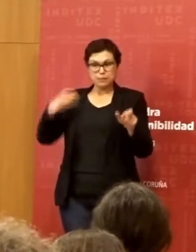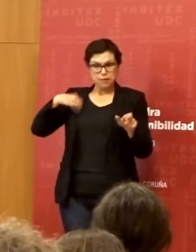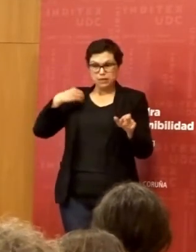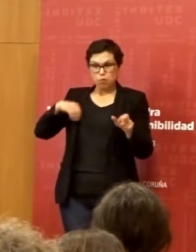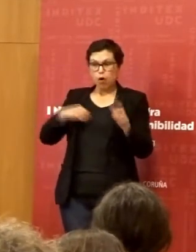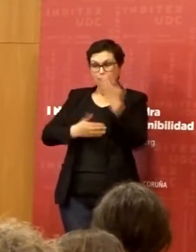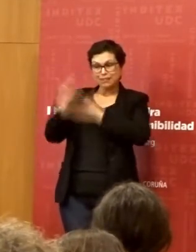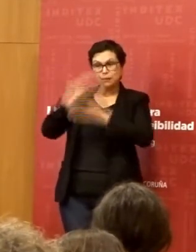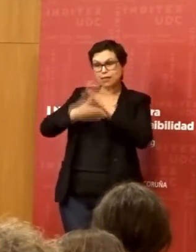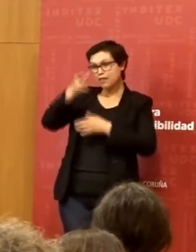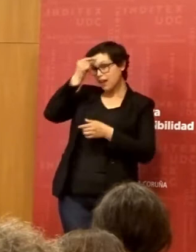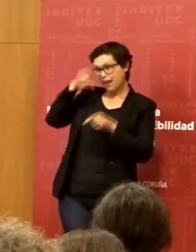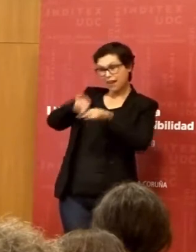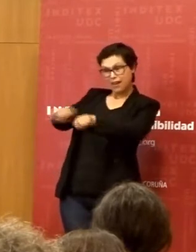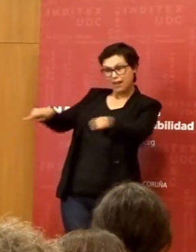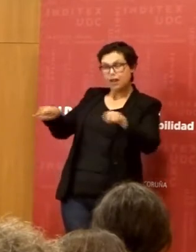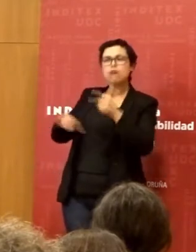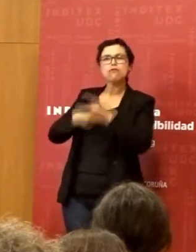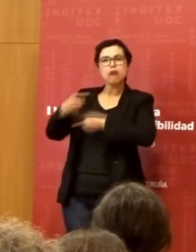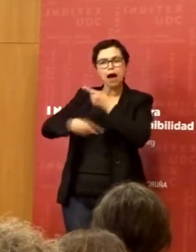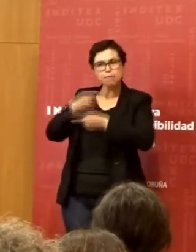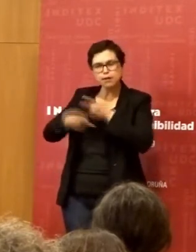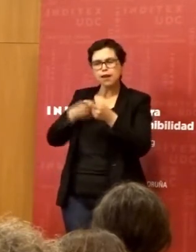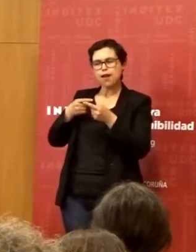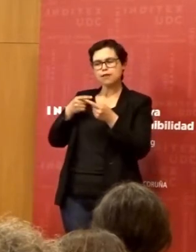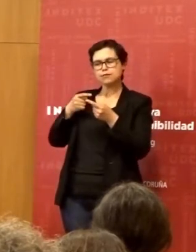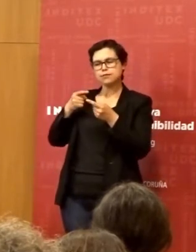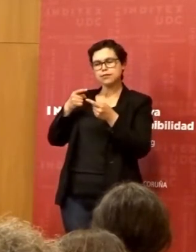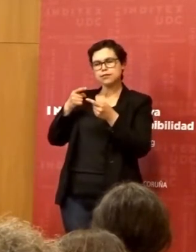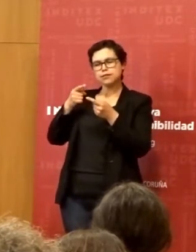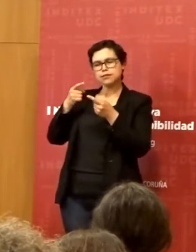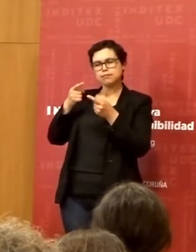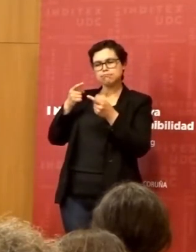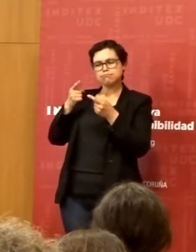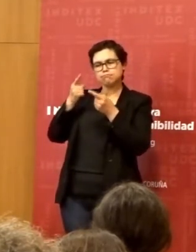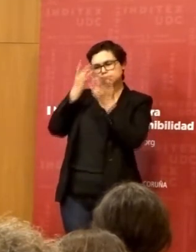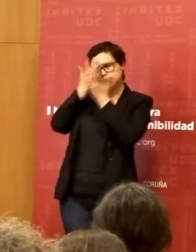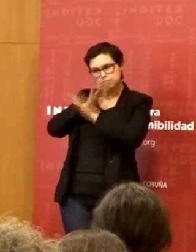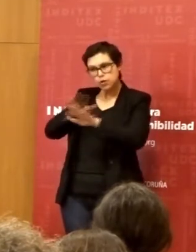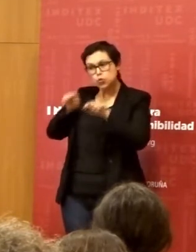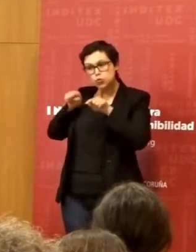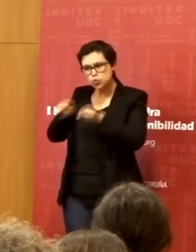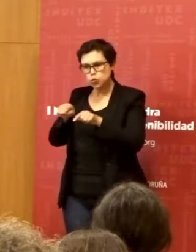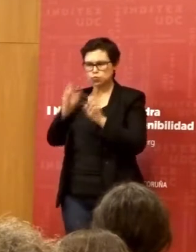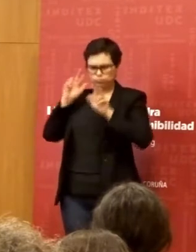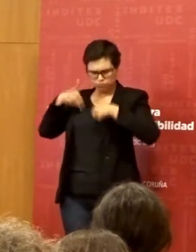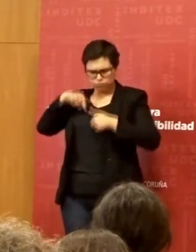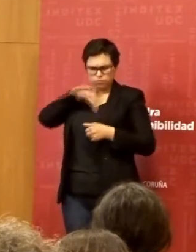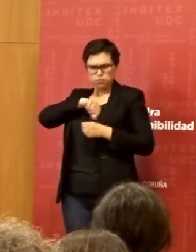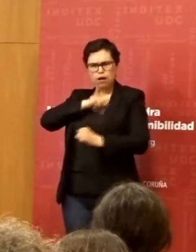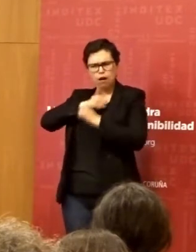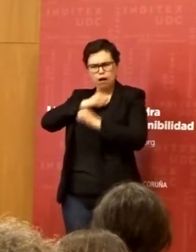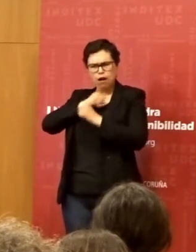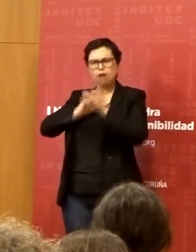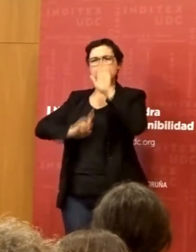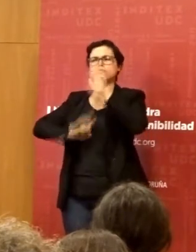personas con discapacidad intelectual y a sus familias, de que ellos mismos tienen que trabajar para mejorar su